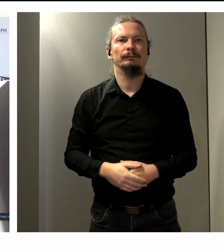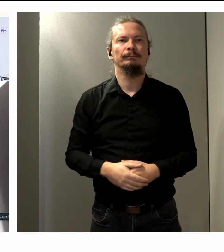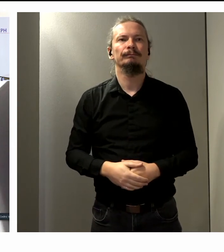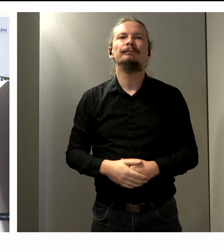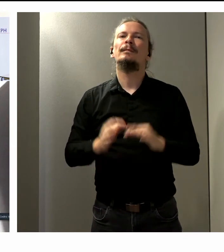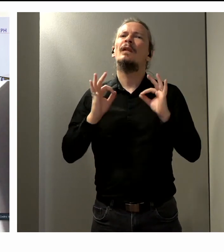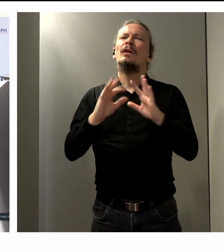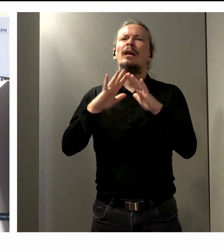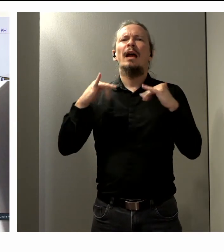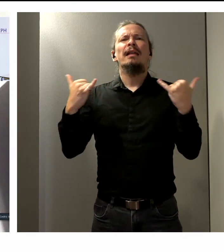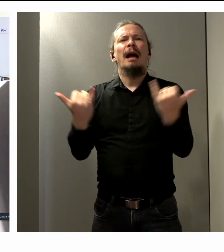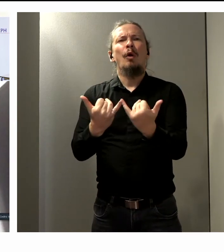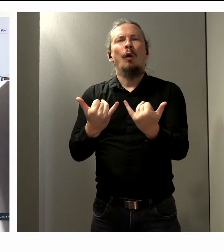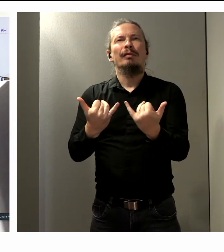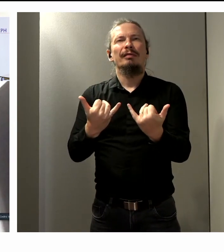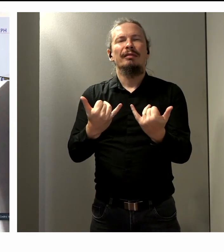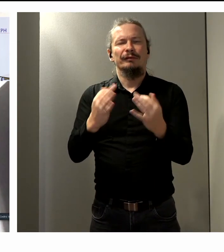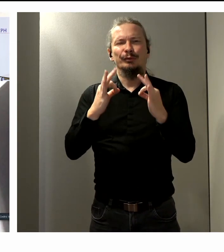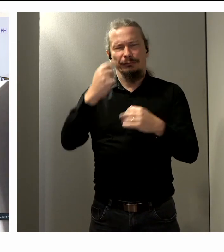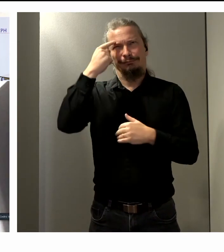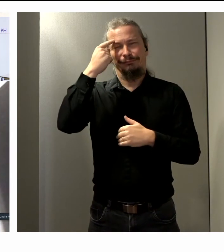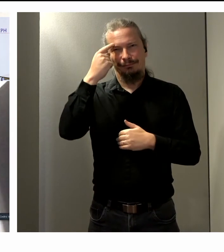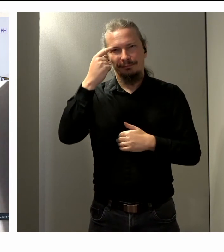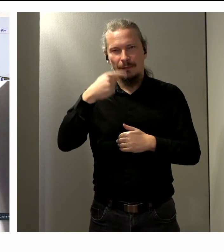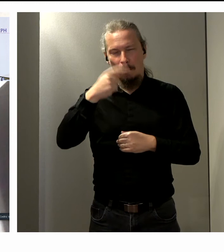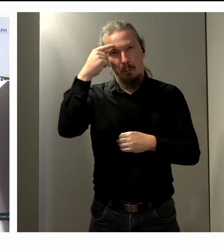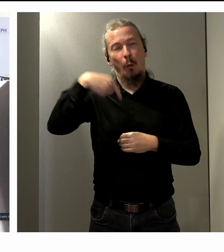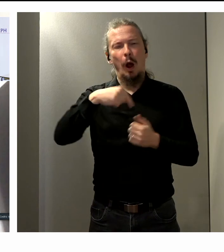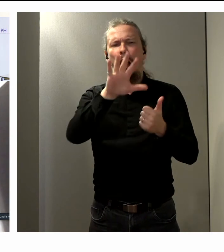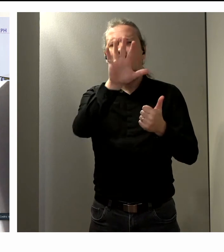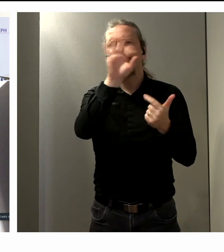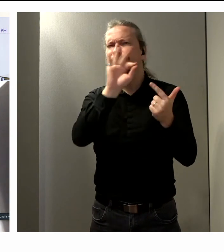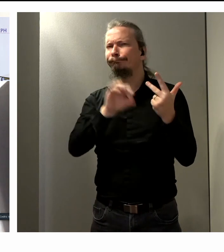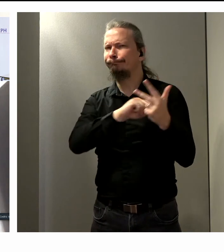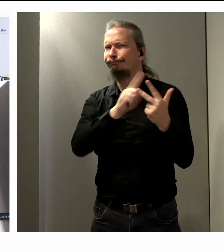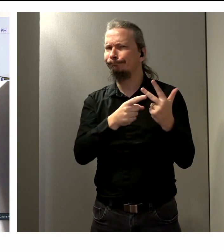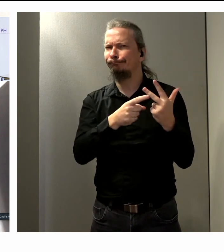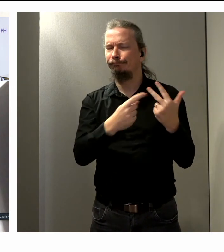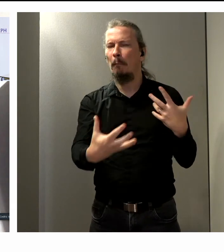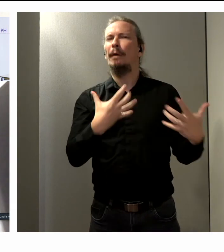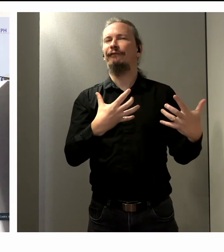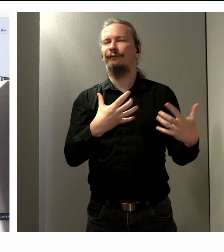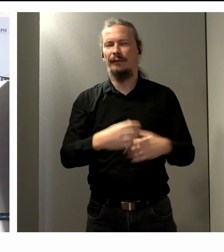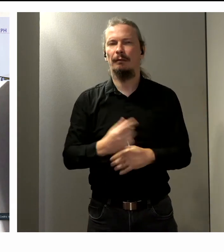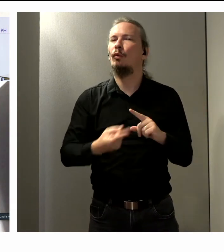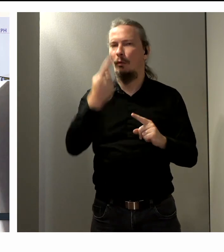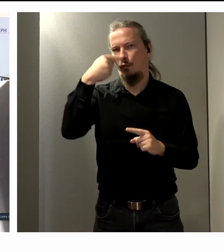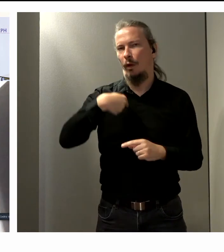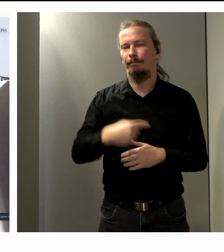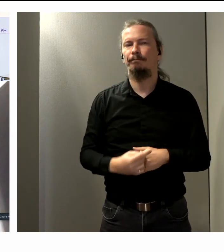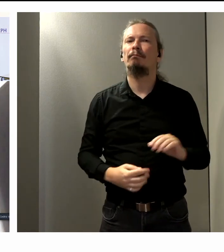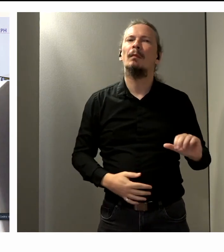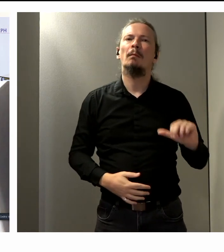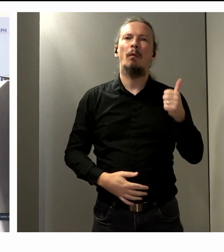cette table ronde, je vais insister, parmi tout ce qui a été dit, sur 3 lignes forces qui, pour moi, se sont dégagées, qui sont importantes.